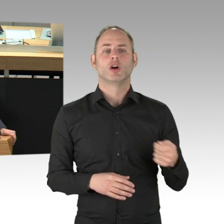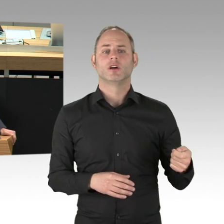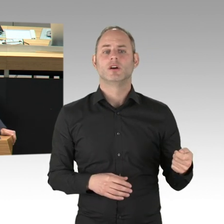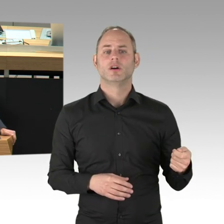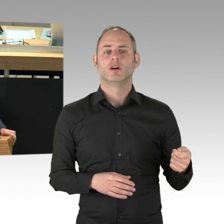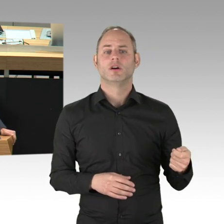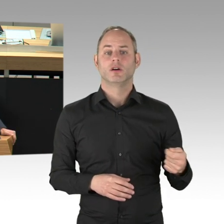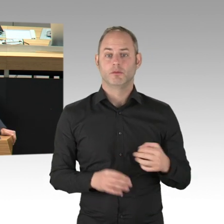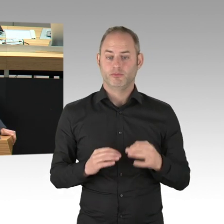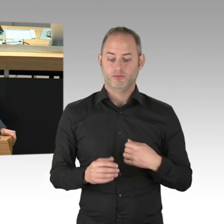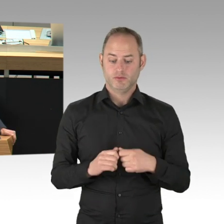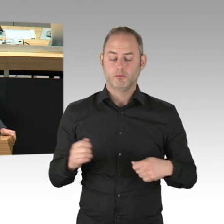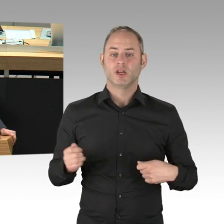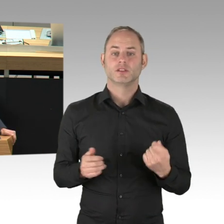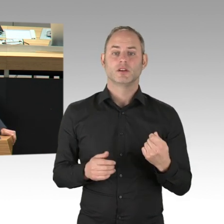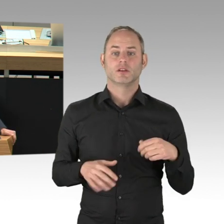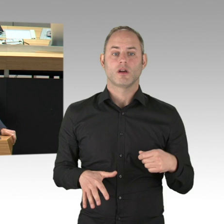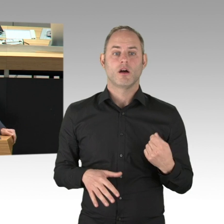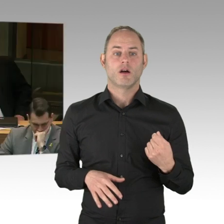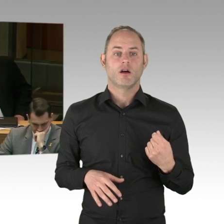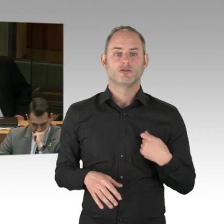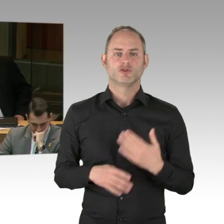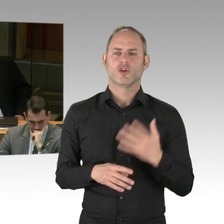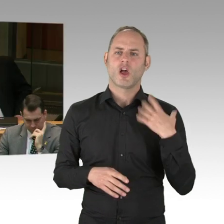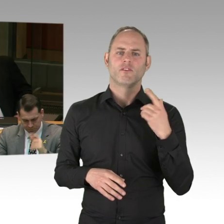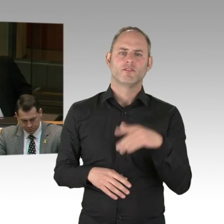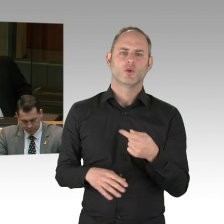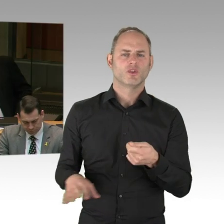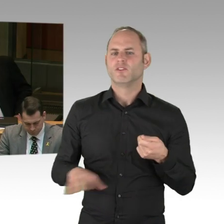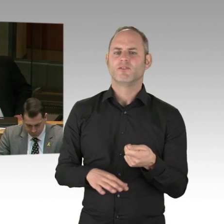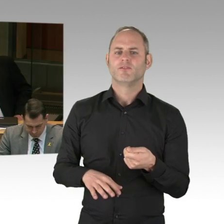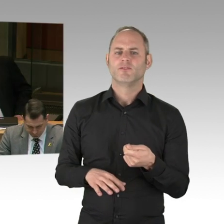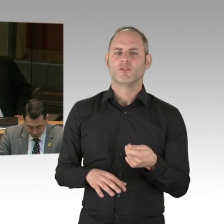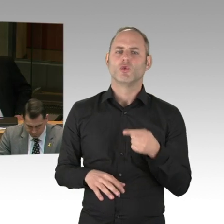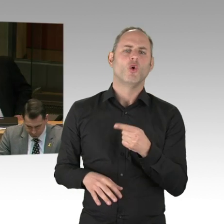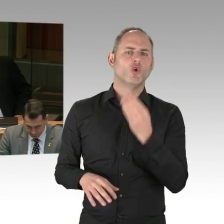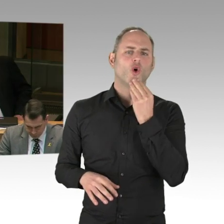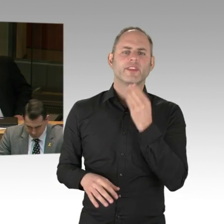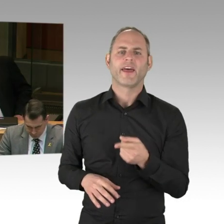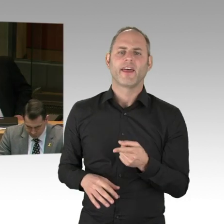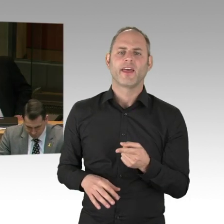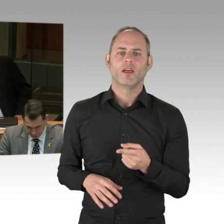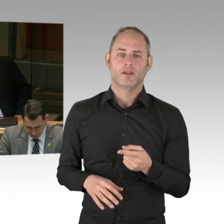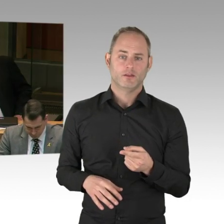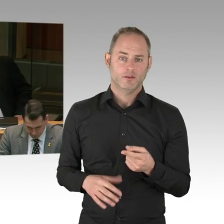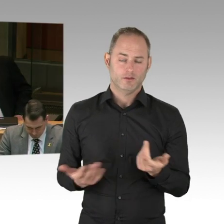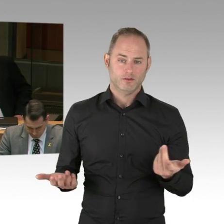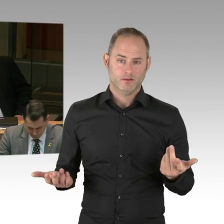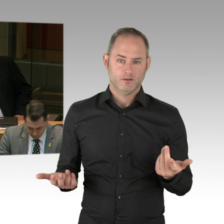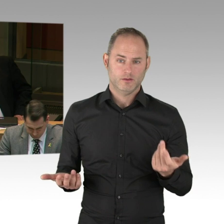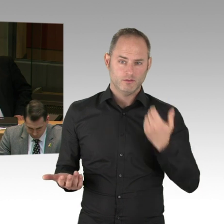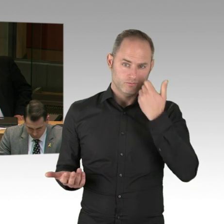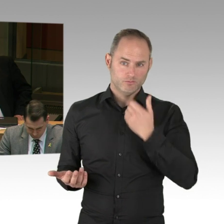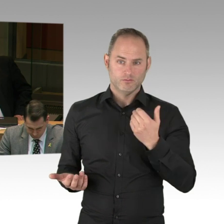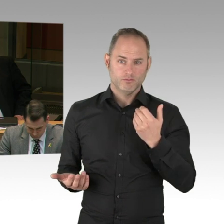im vergangenen Sommer über den Bahnsteig eines Berliner U-Bahnhofs. Diese Worte galten einem Mann, der sich als Jude zu erkennen gab, und den Worten